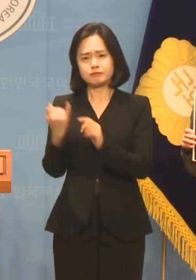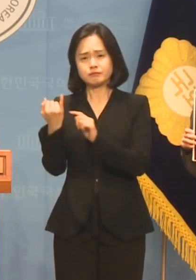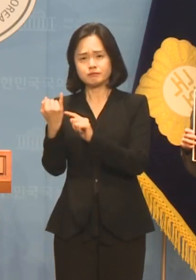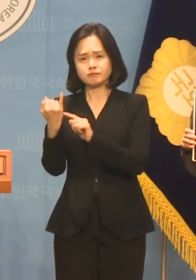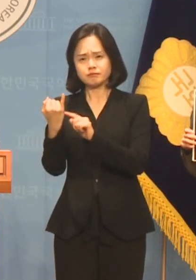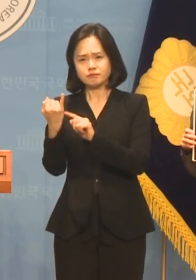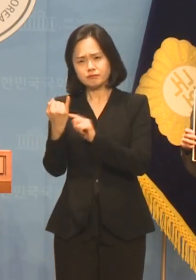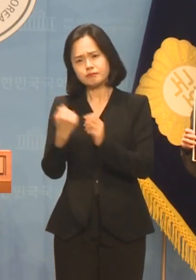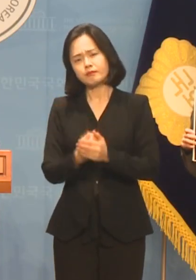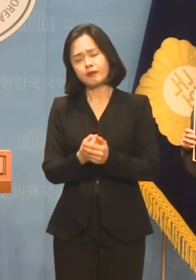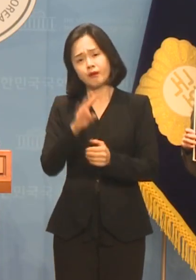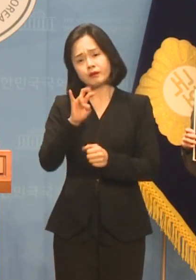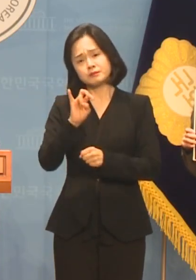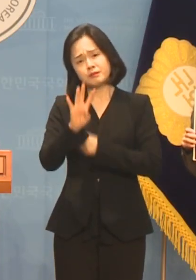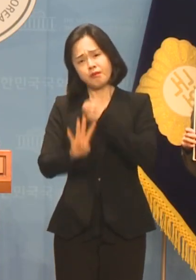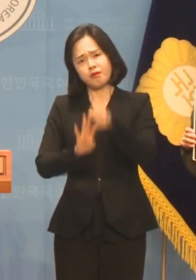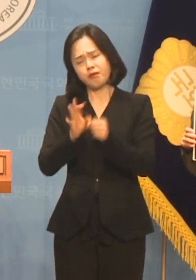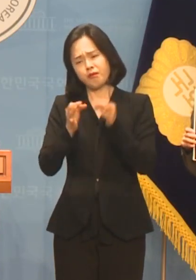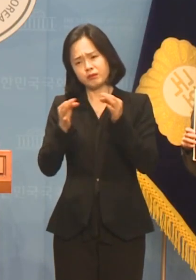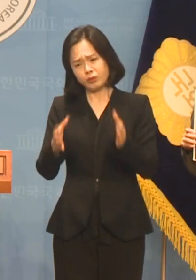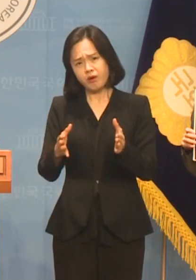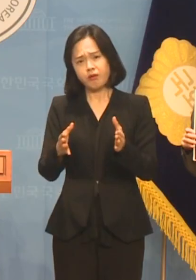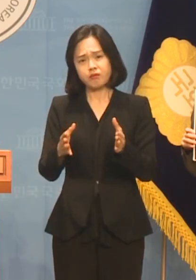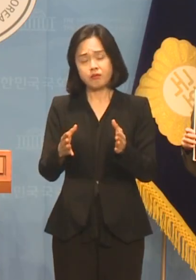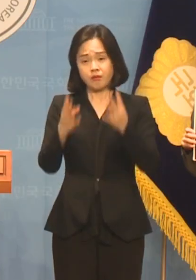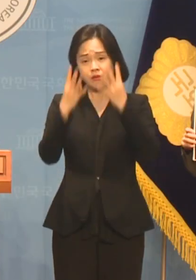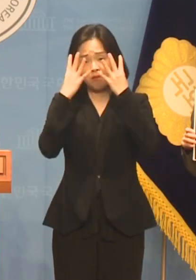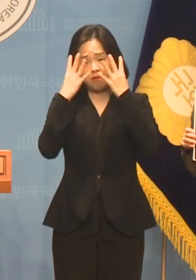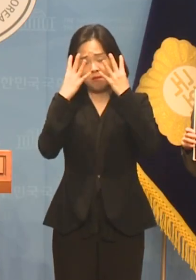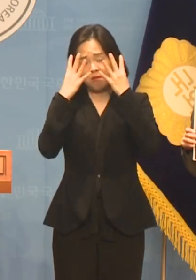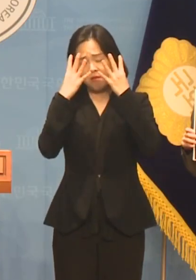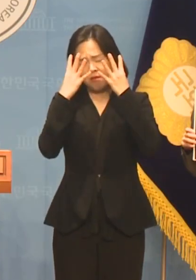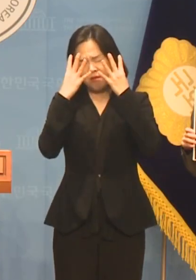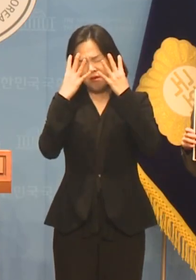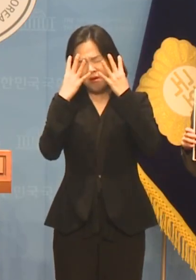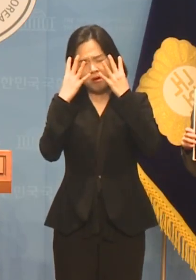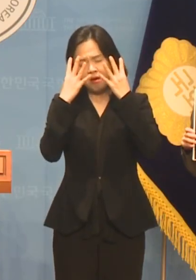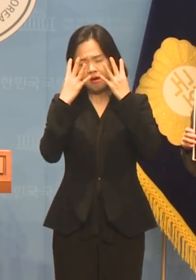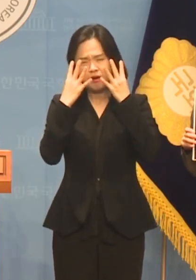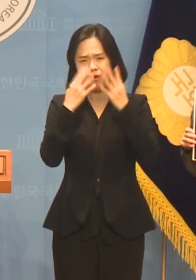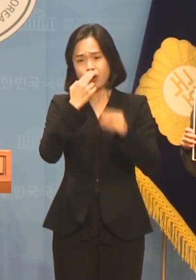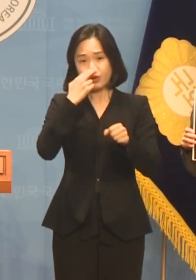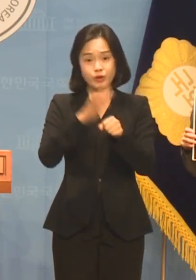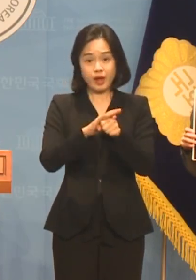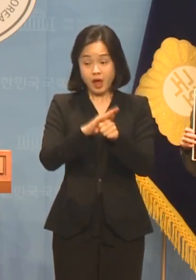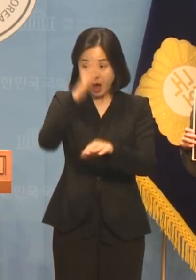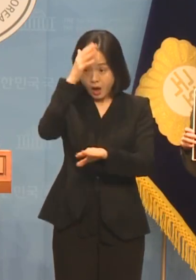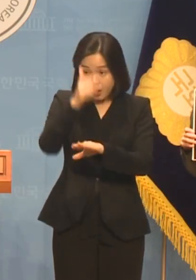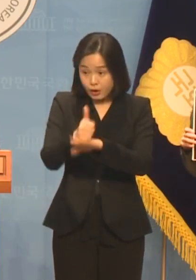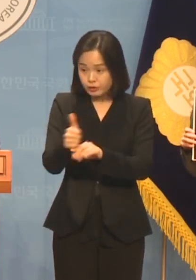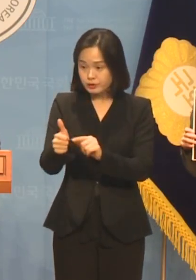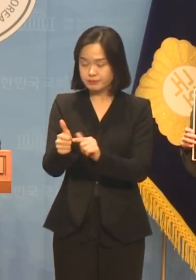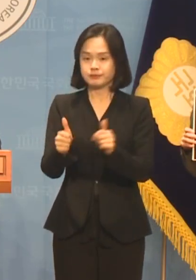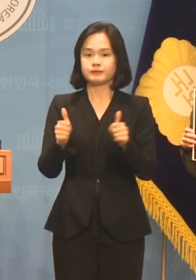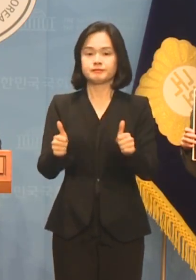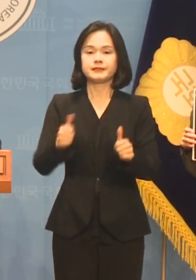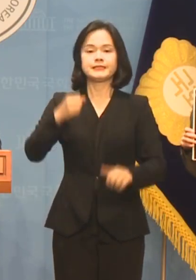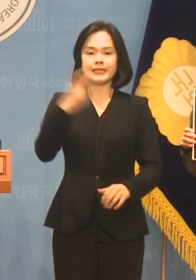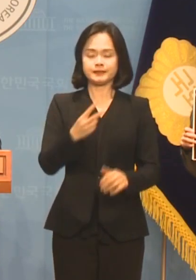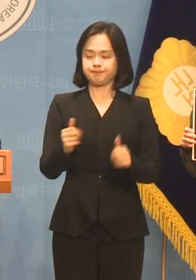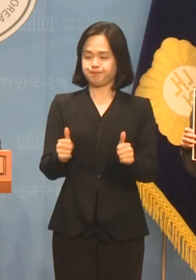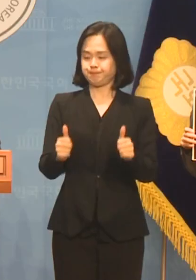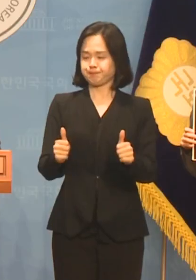김신혜 씨는 재심에서 무죄를 받았습니다. 그동안 재심에서 무죄가 나왔던 약촌오거리